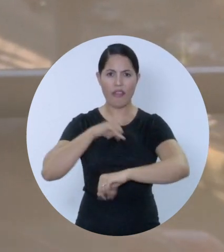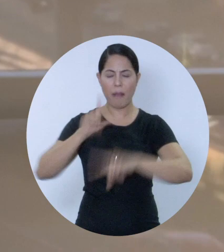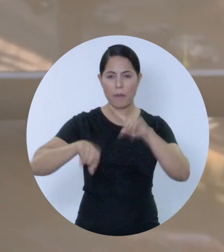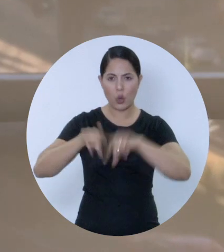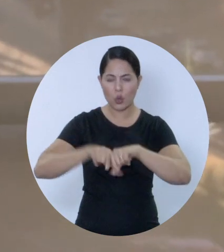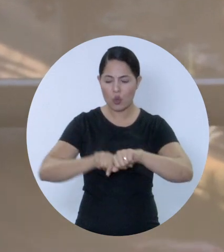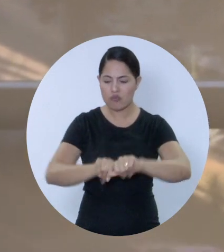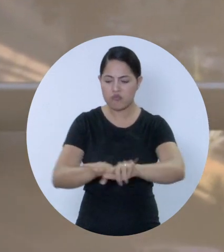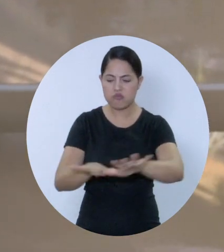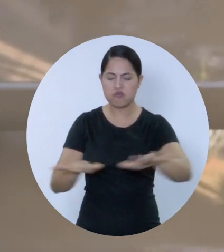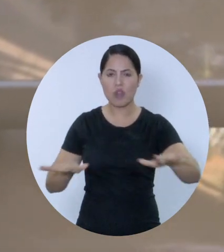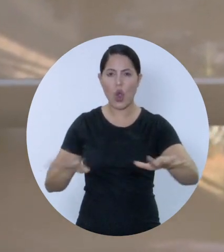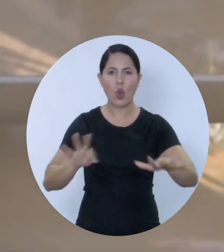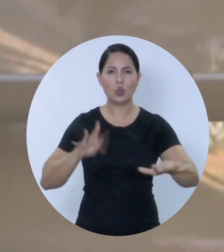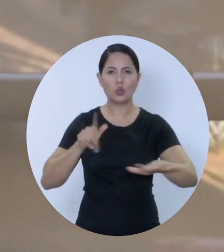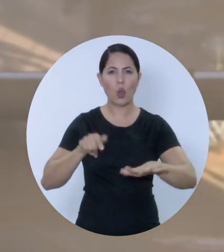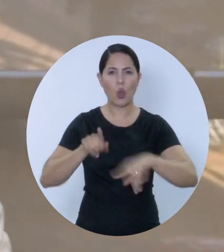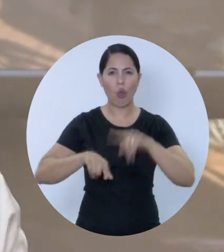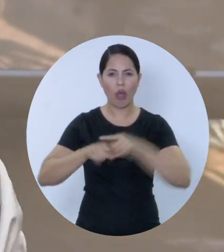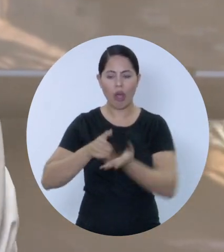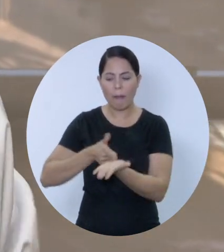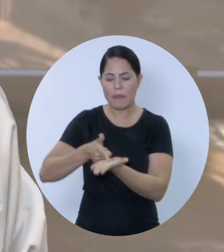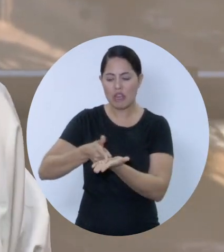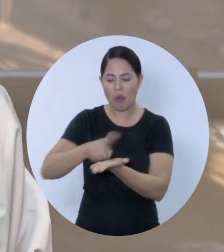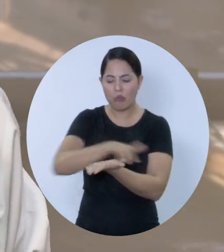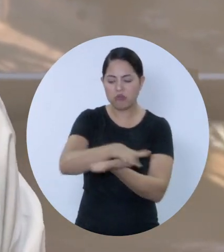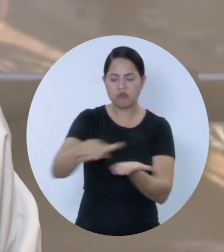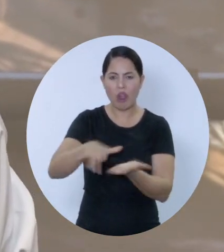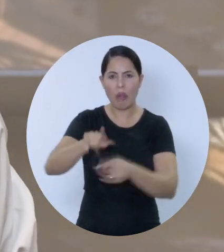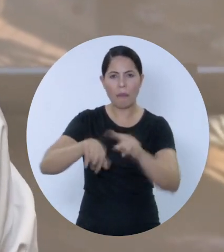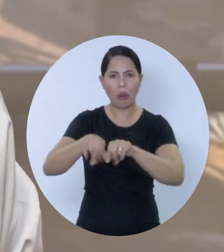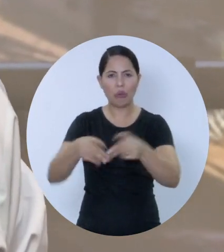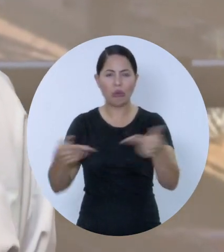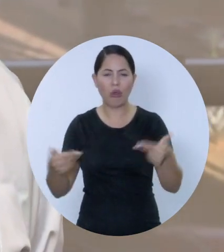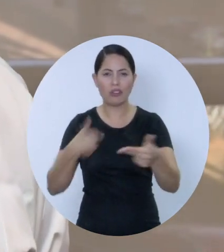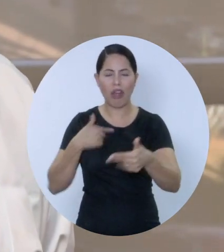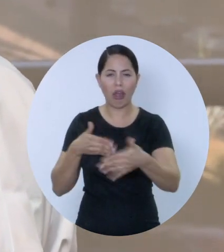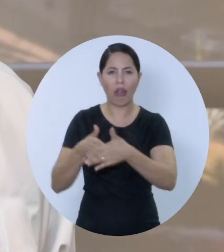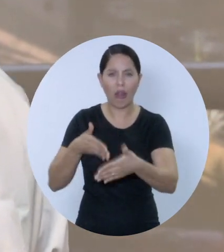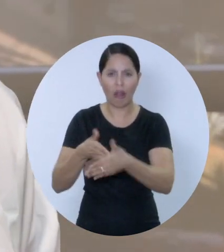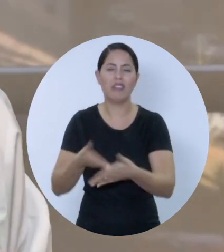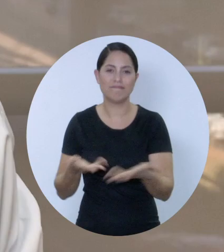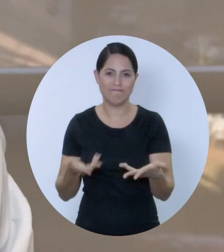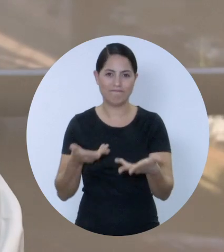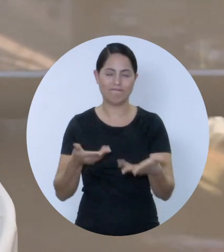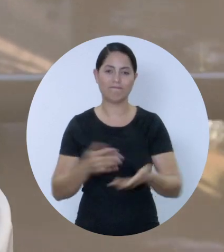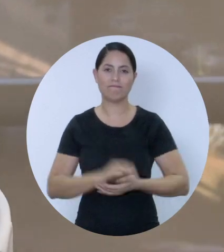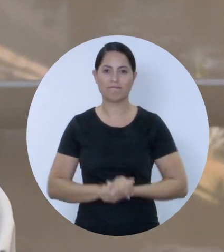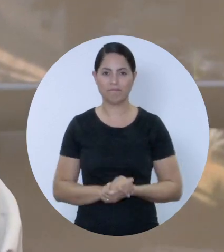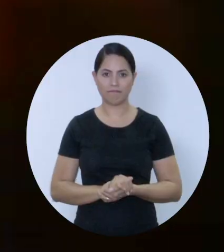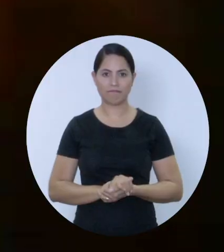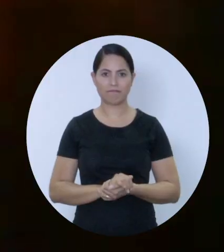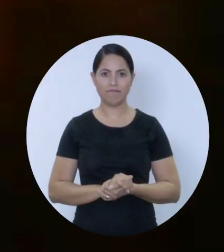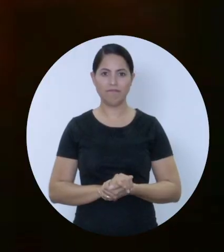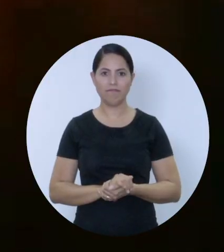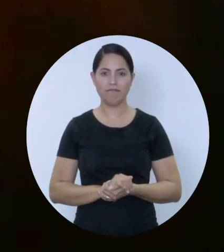com mercadorias, seus negócios, cobre tudo. Para a gente andar ali é muito